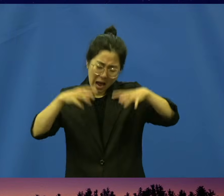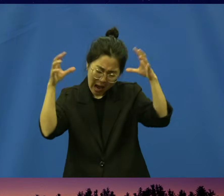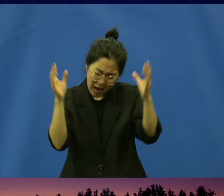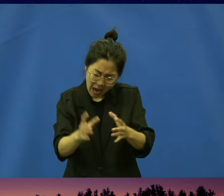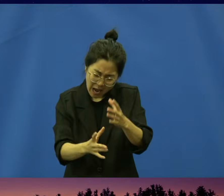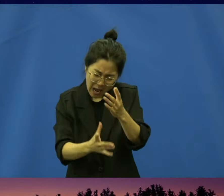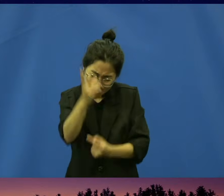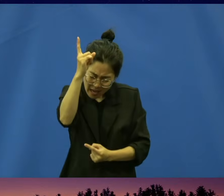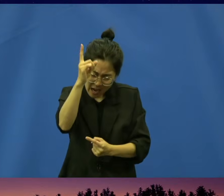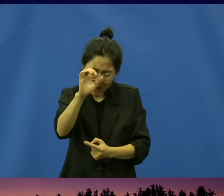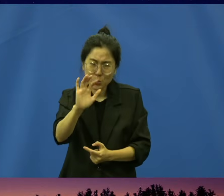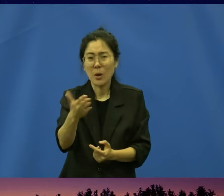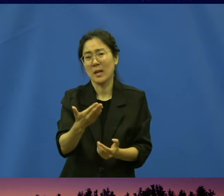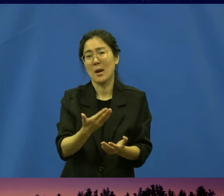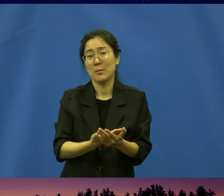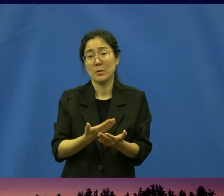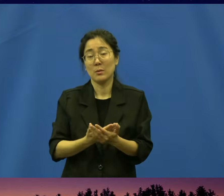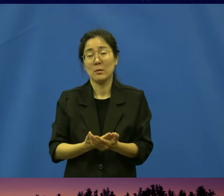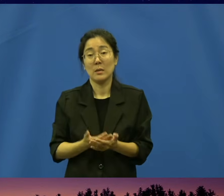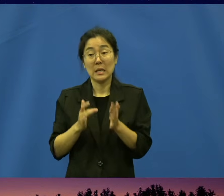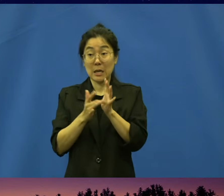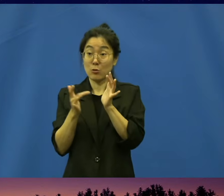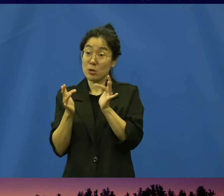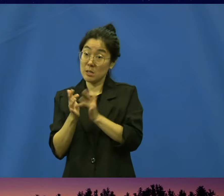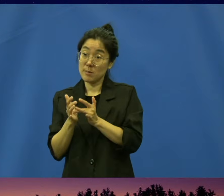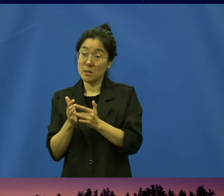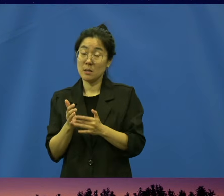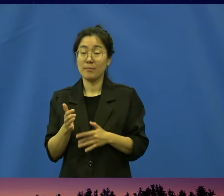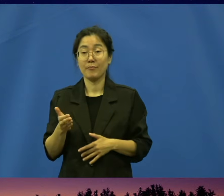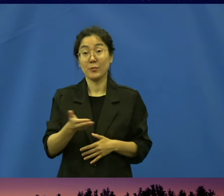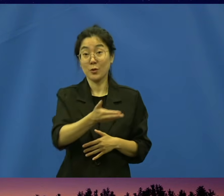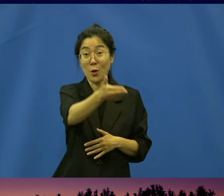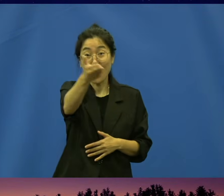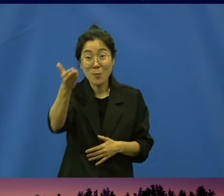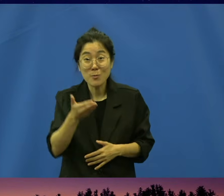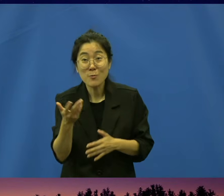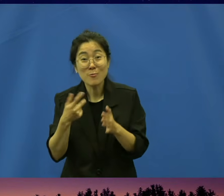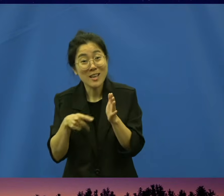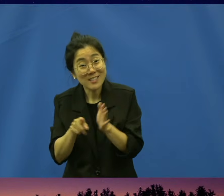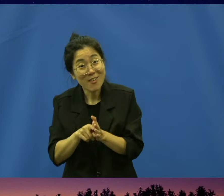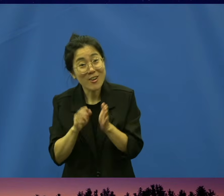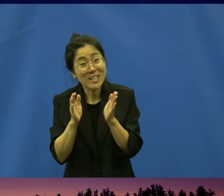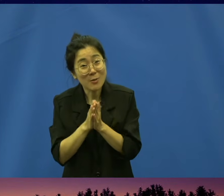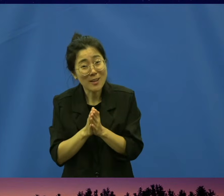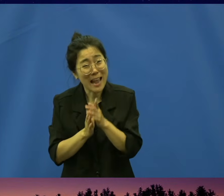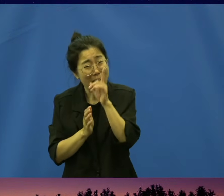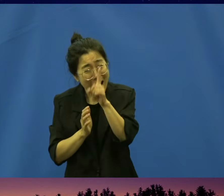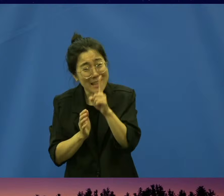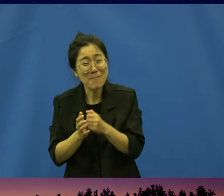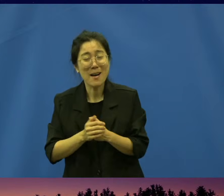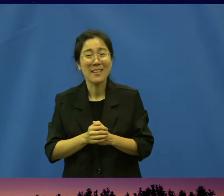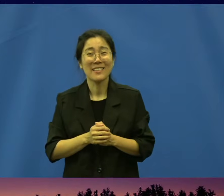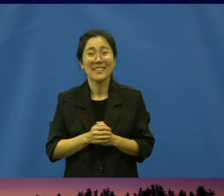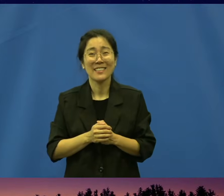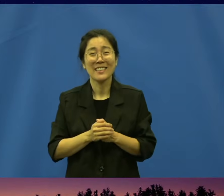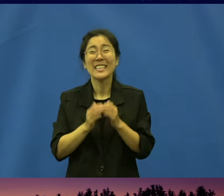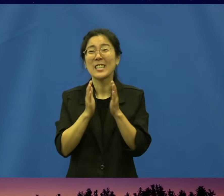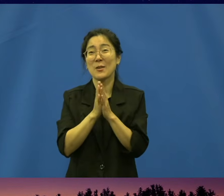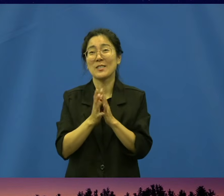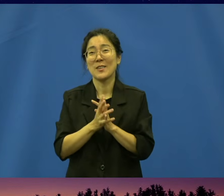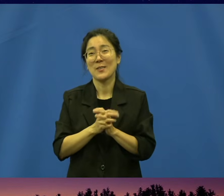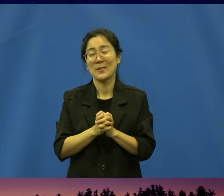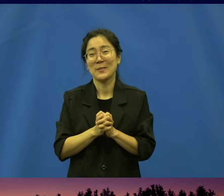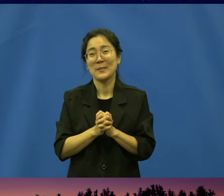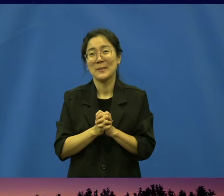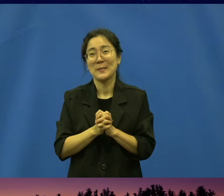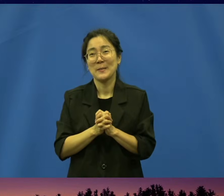여러분, 예수님이 저와 여러분을 위해서 기도할 때 한 가지만 기도하셨다니까요. 이 기도도 한